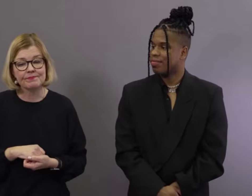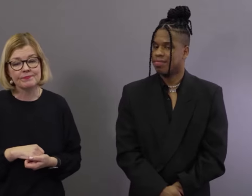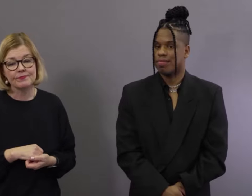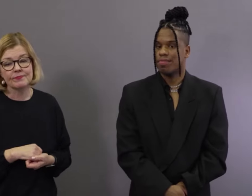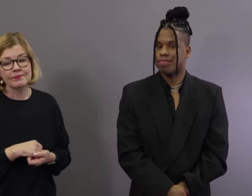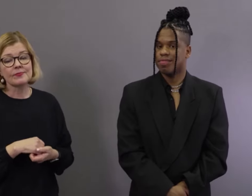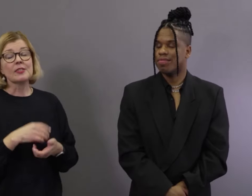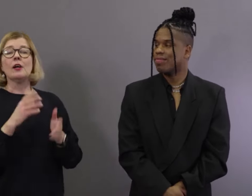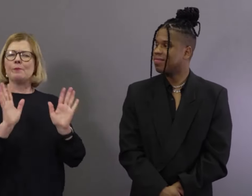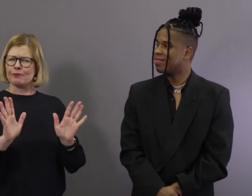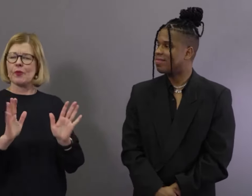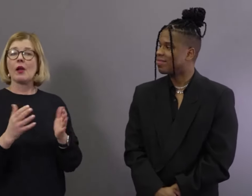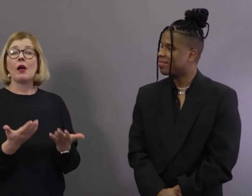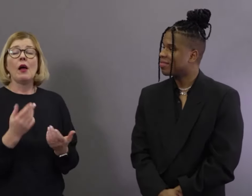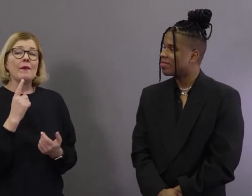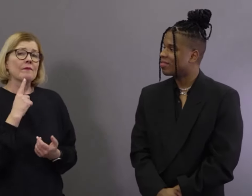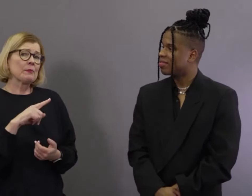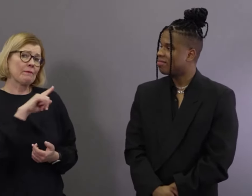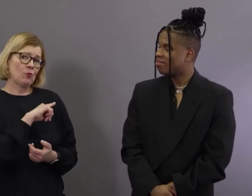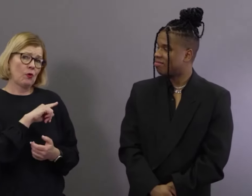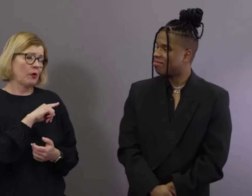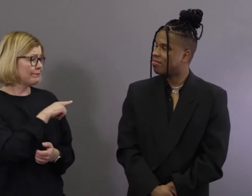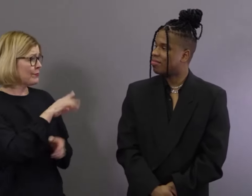asioita hyvin erilaisissa tapahtumissa.